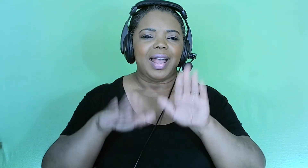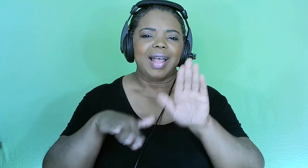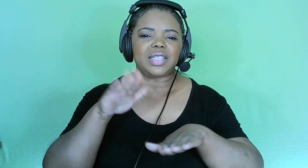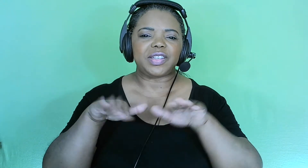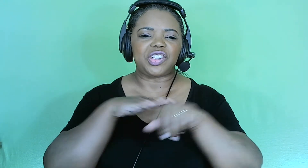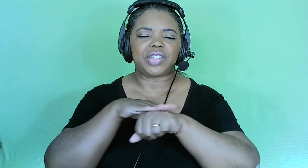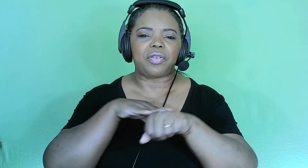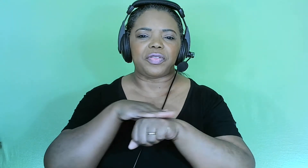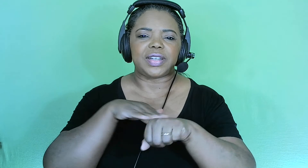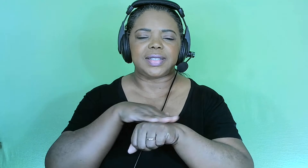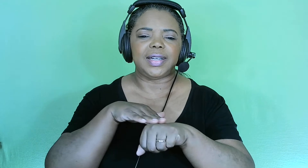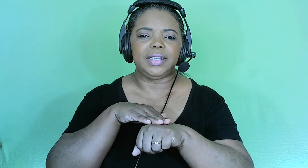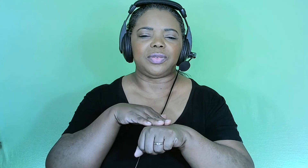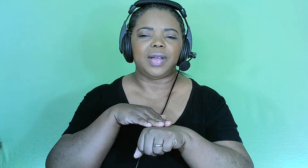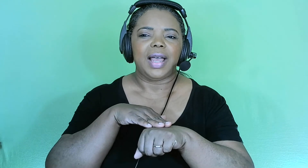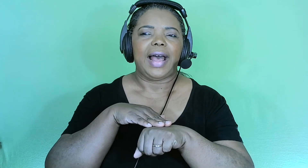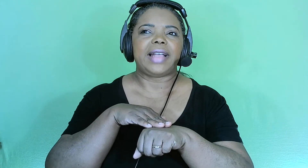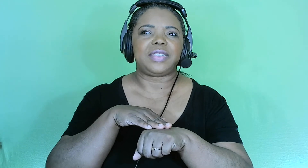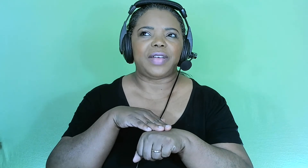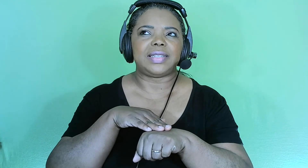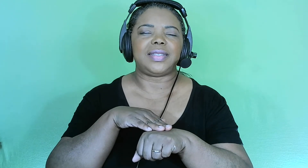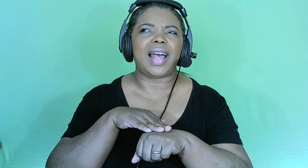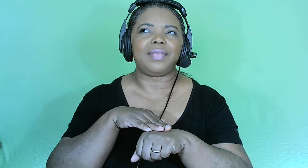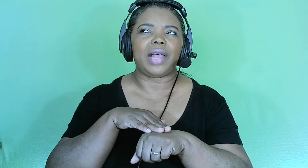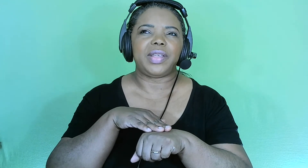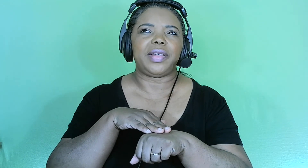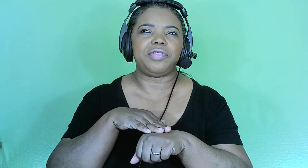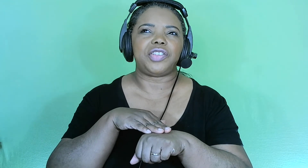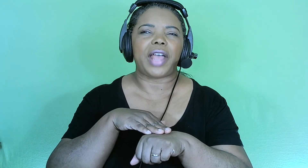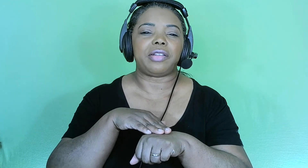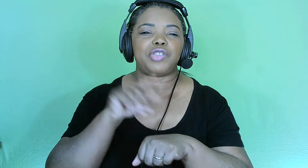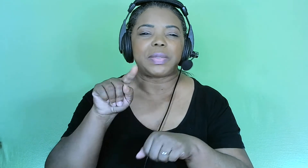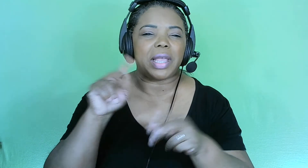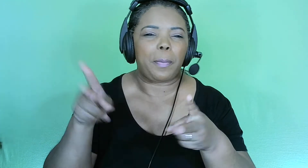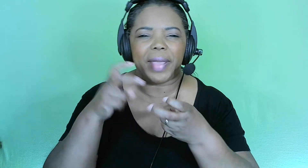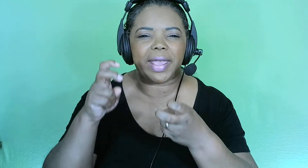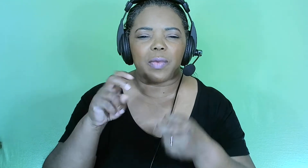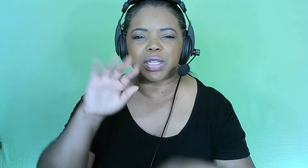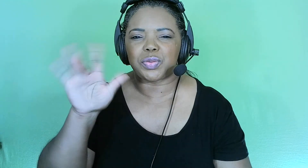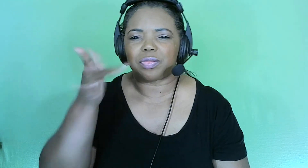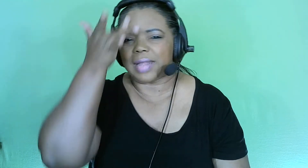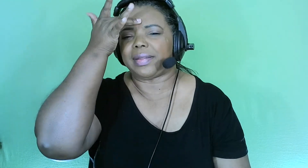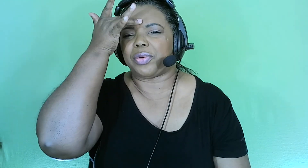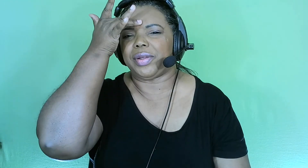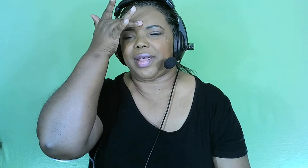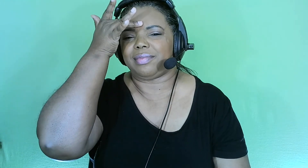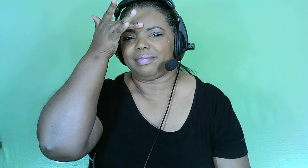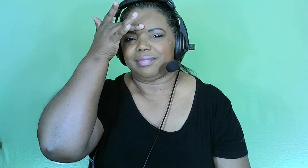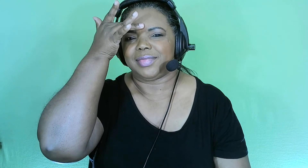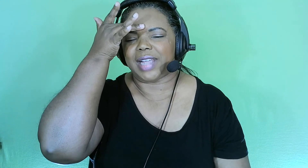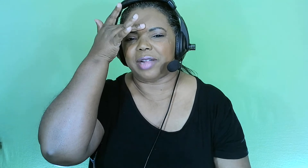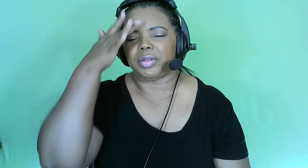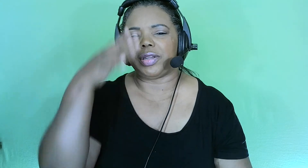Às vezes a gente tá conversando, aí você fala assim, ah, tá, eu entendi. Aí, tipo assim, aí eu peguei o assunto, tá, decorei, certo? Então,